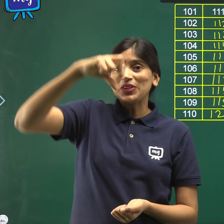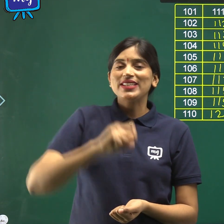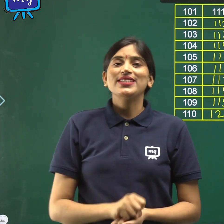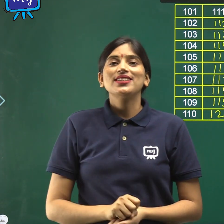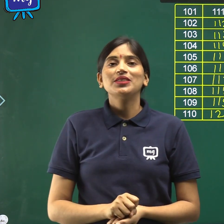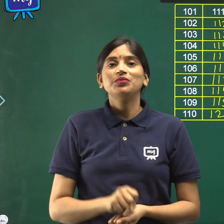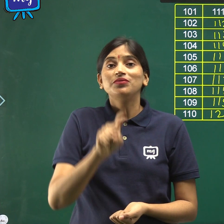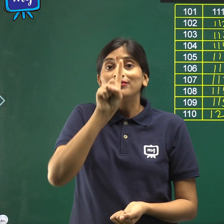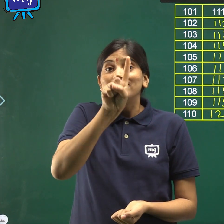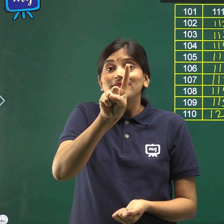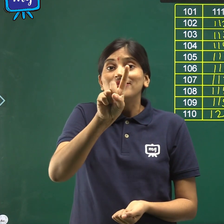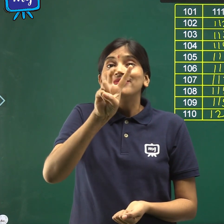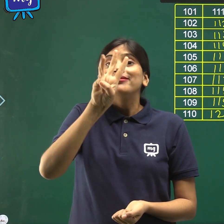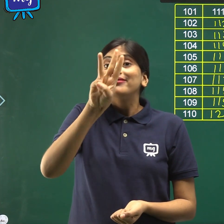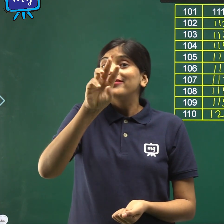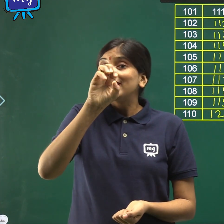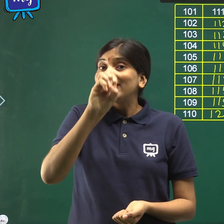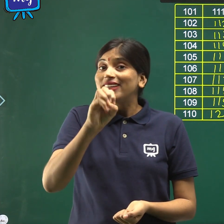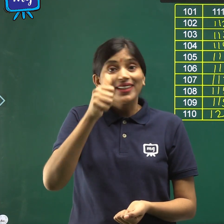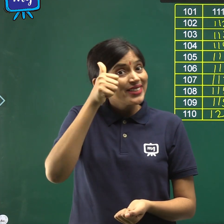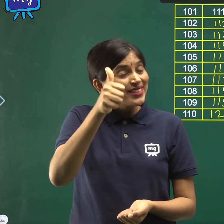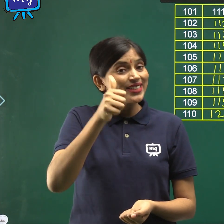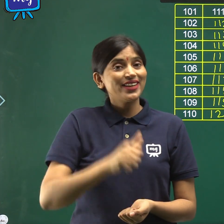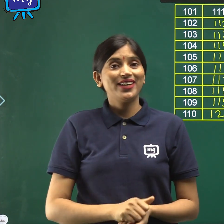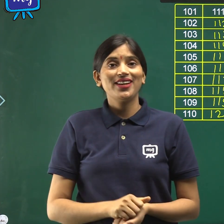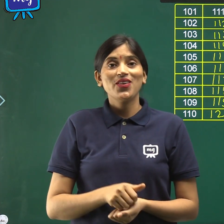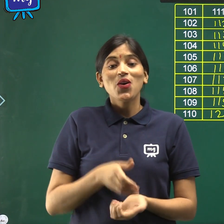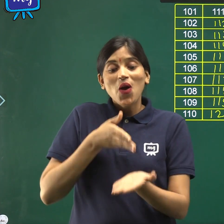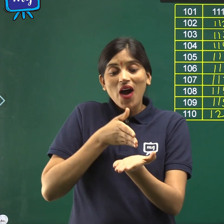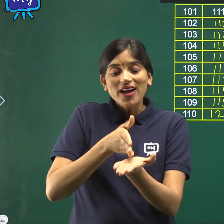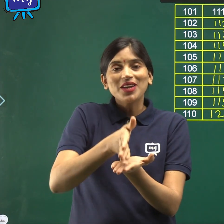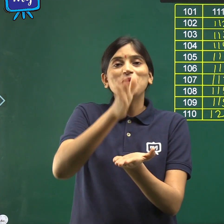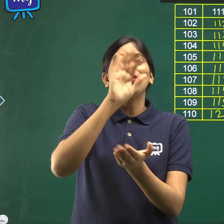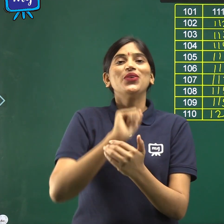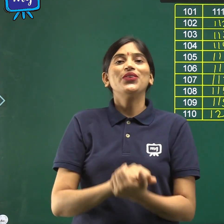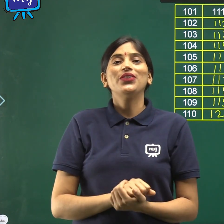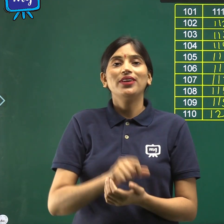129 और 130। ठीक है, आगे बढ़ो